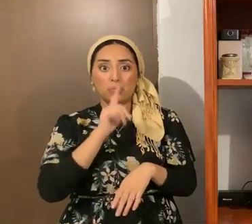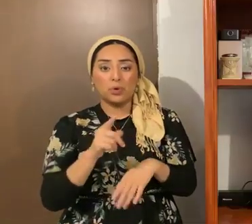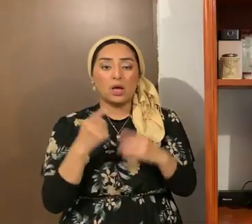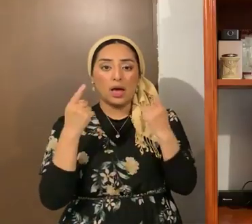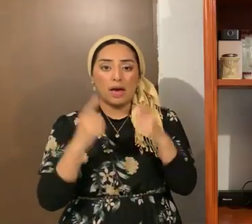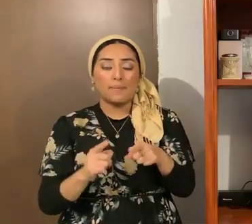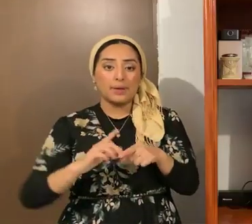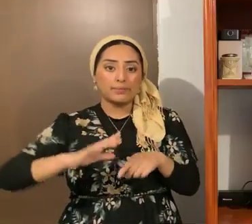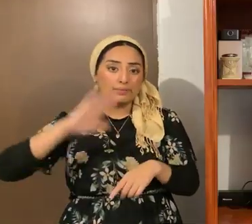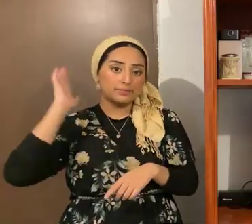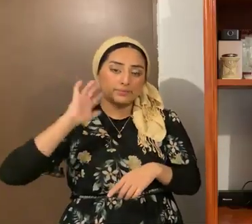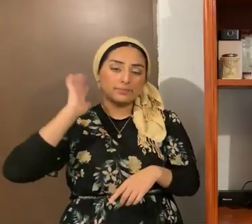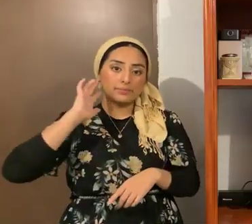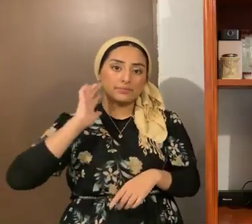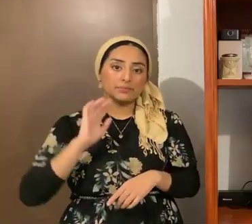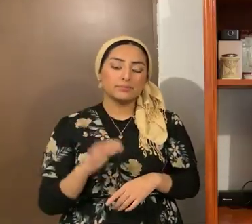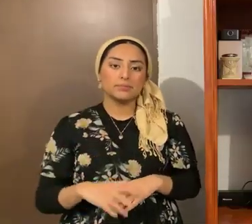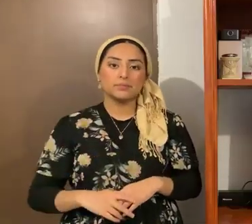literalmente.